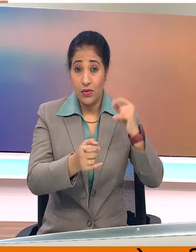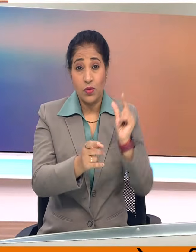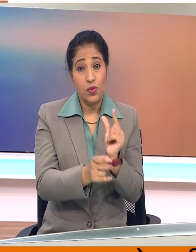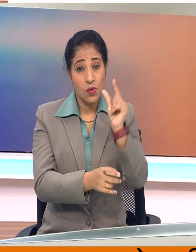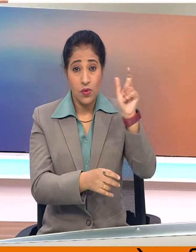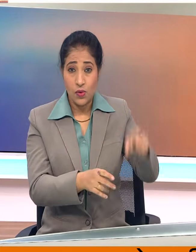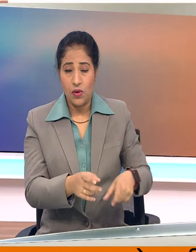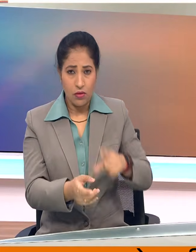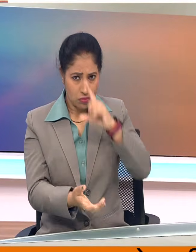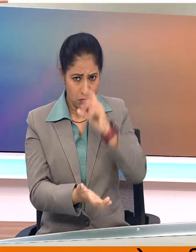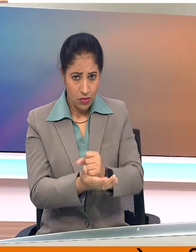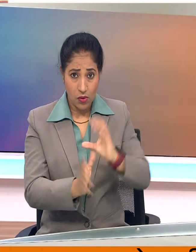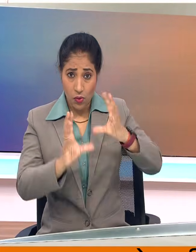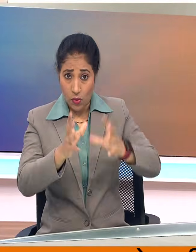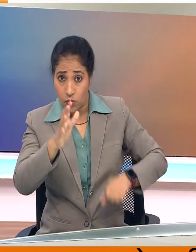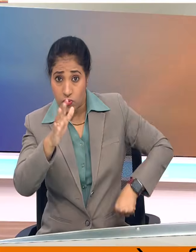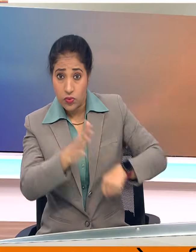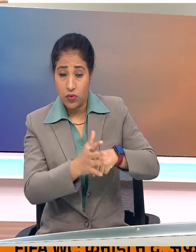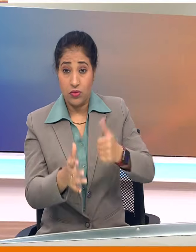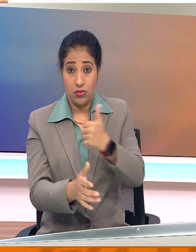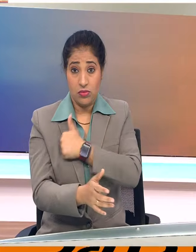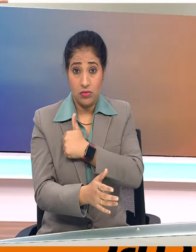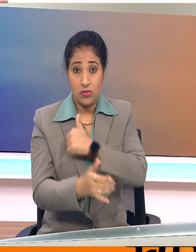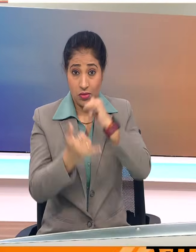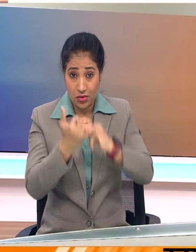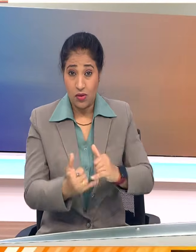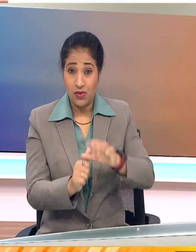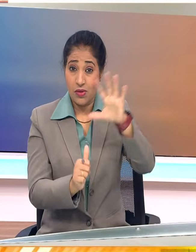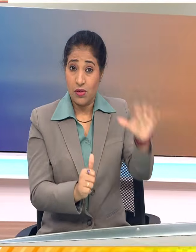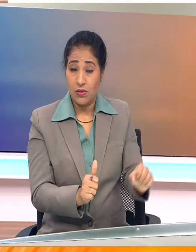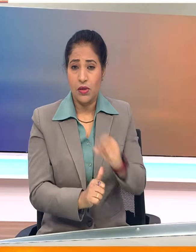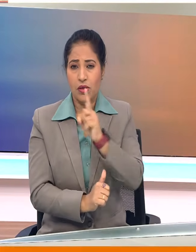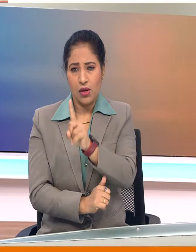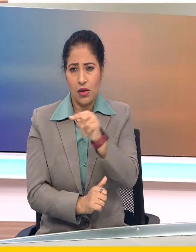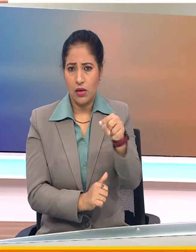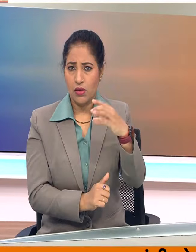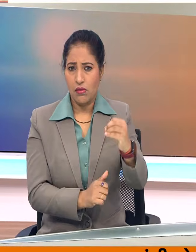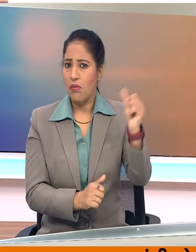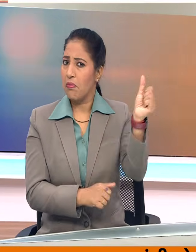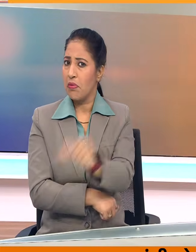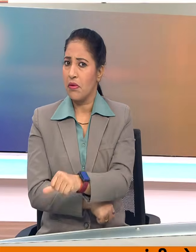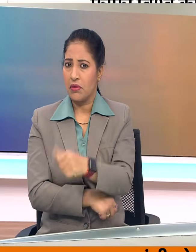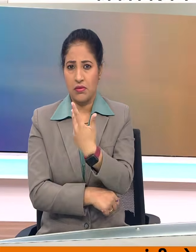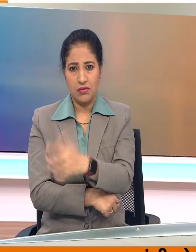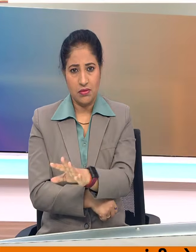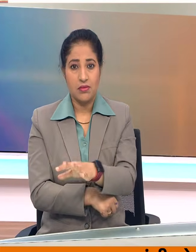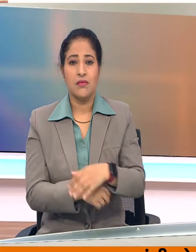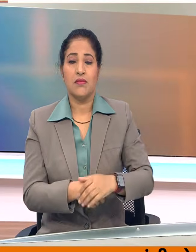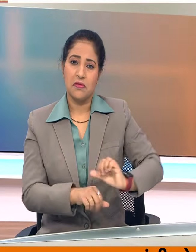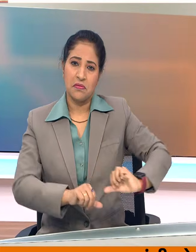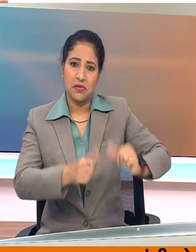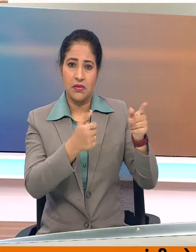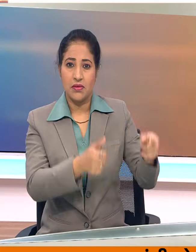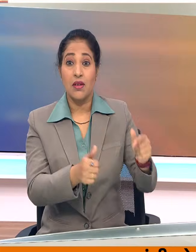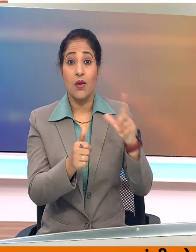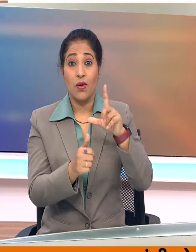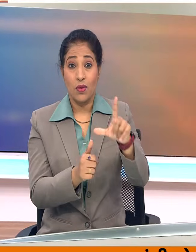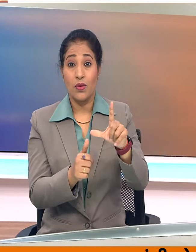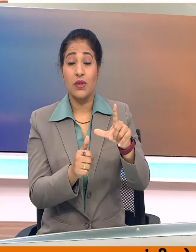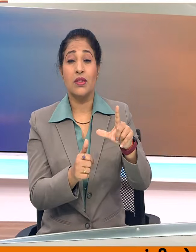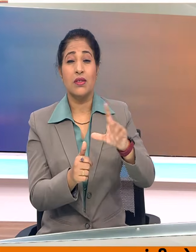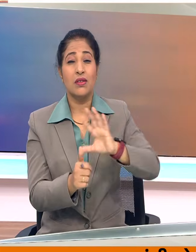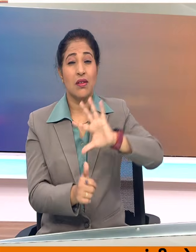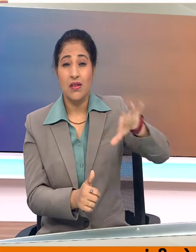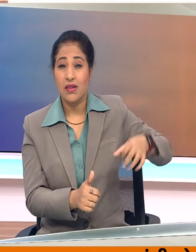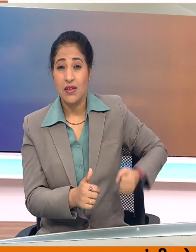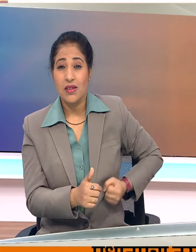यूस्टाकियो के निर्णायक गोल की बदौलत कनाडा ने दक्षिण अफ्रीका को 1-0 से हराने में सफलता पाई। लॉस एंजलिस में खेले